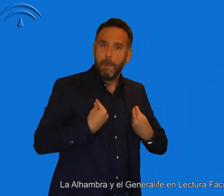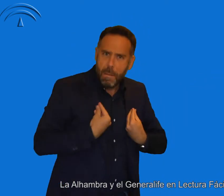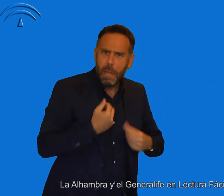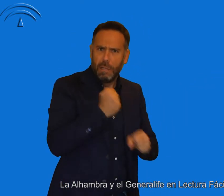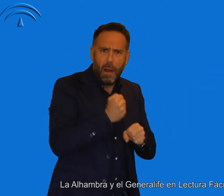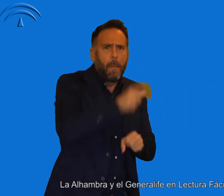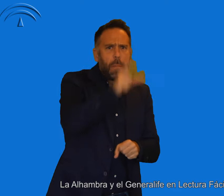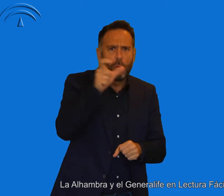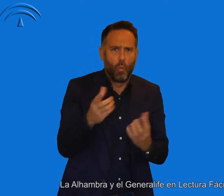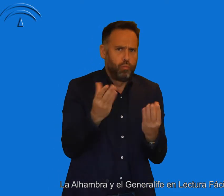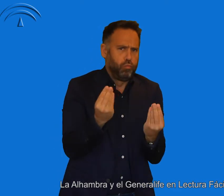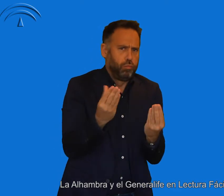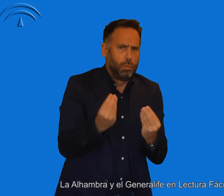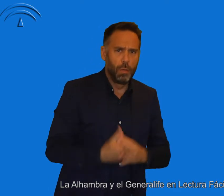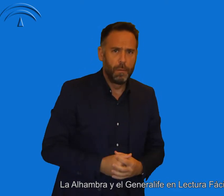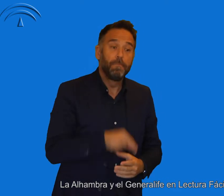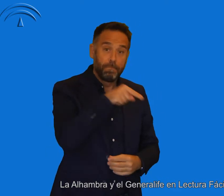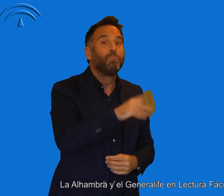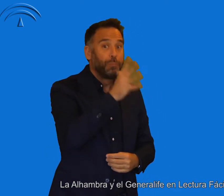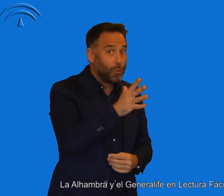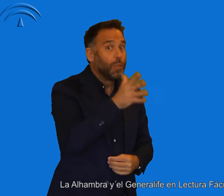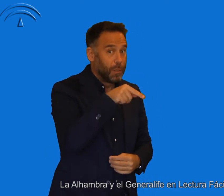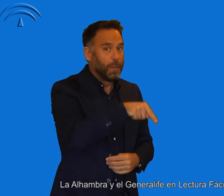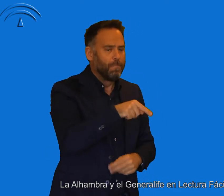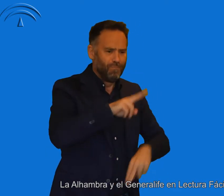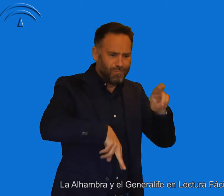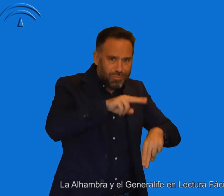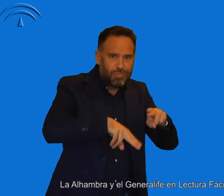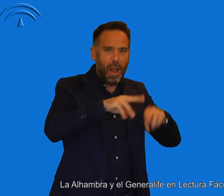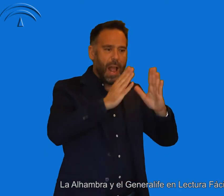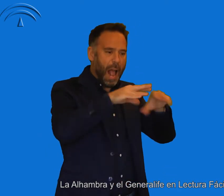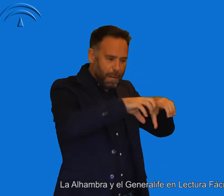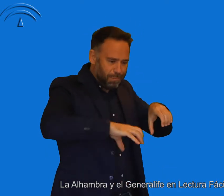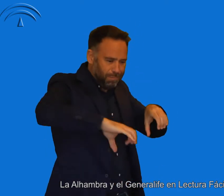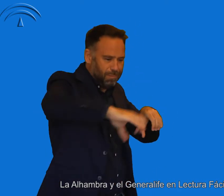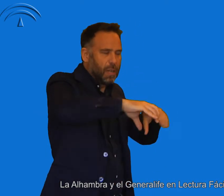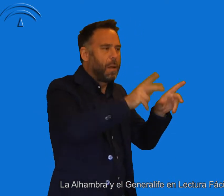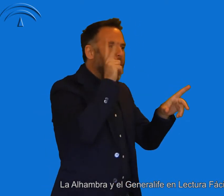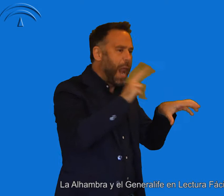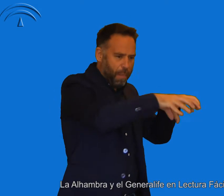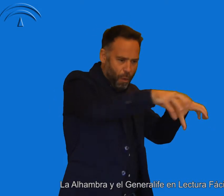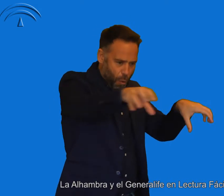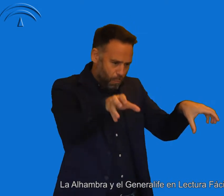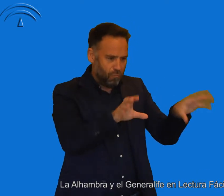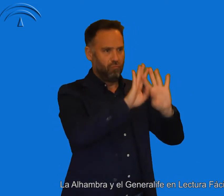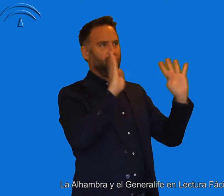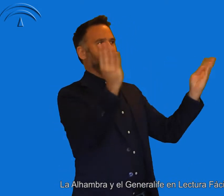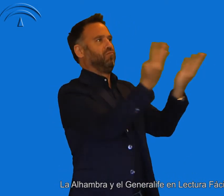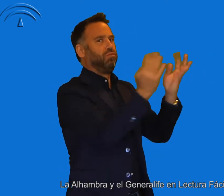defenderla. Dentro de ella vivían y trabajaban muchas personas. Por eso se construyeron muchos